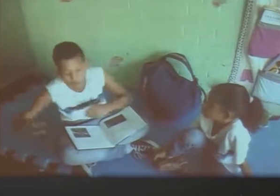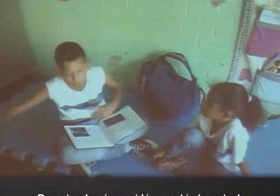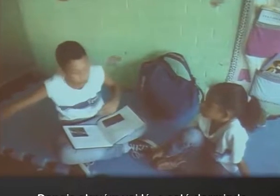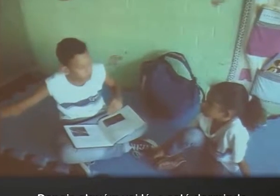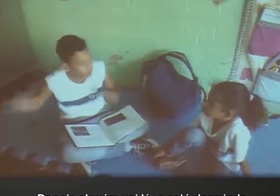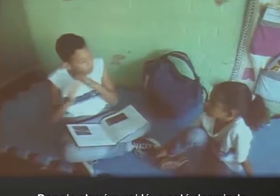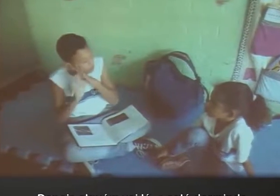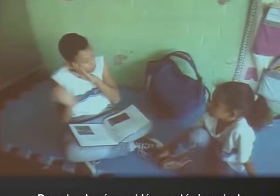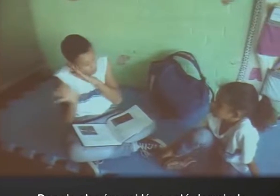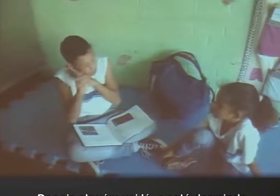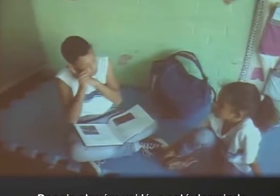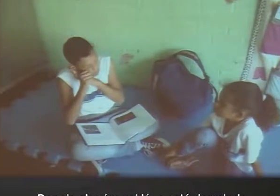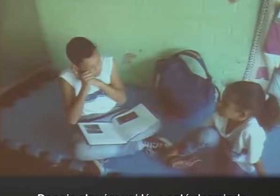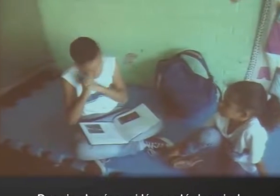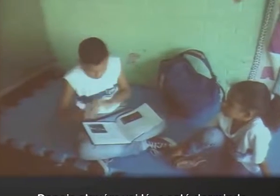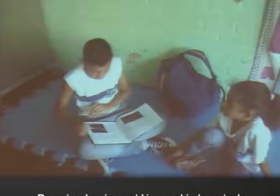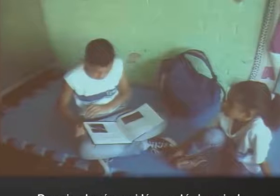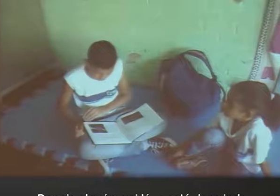E depois alguém vai lá, está dormindo.